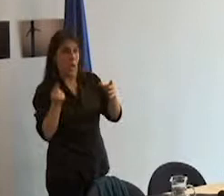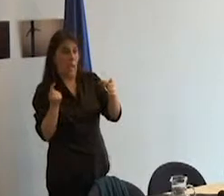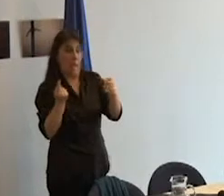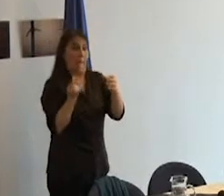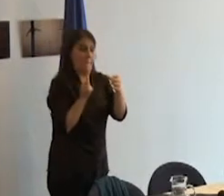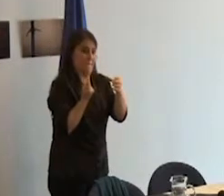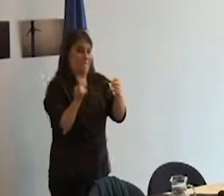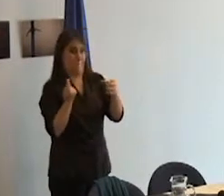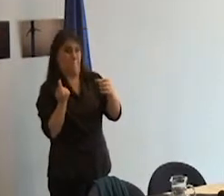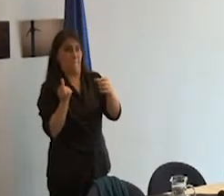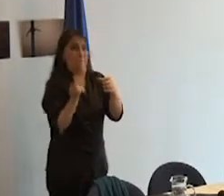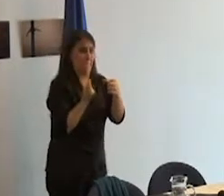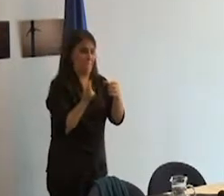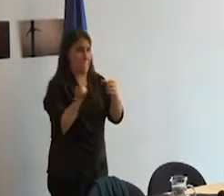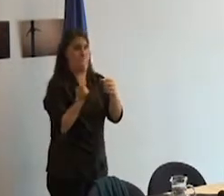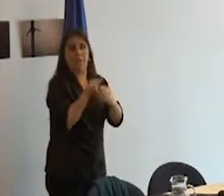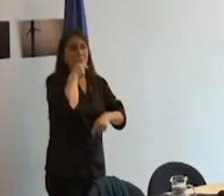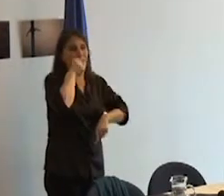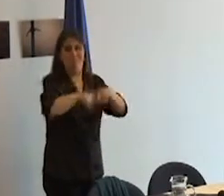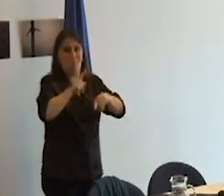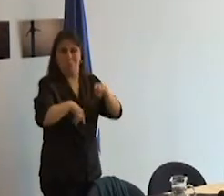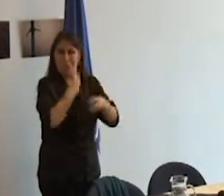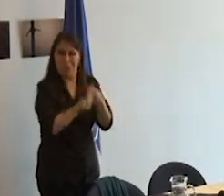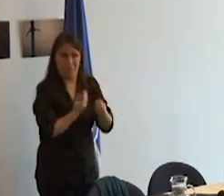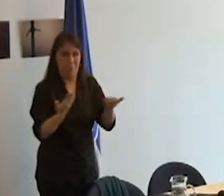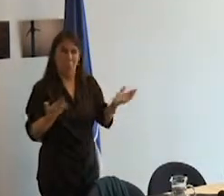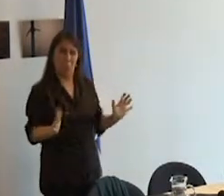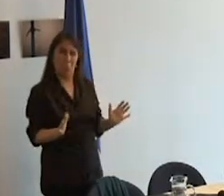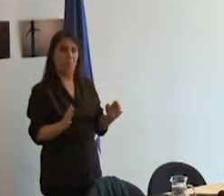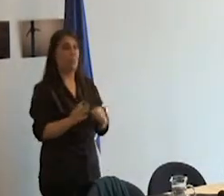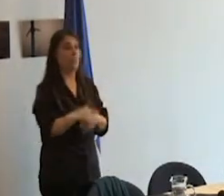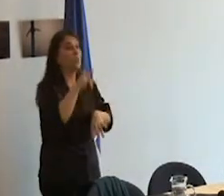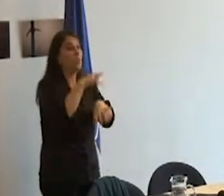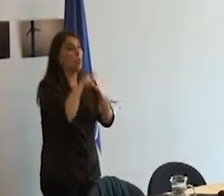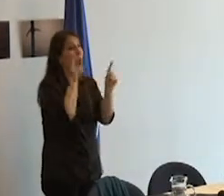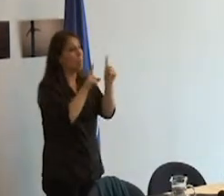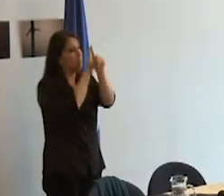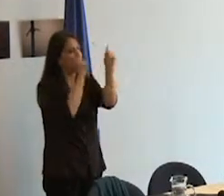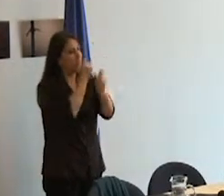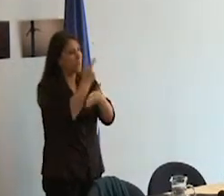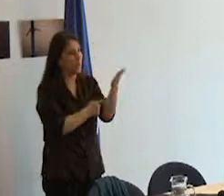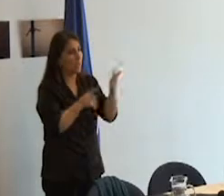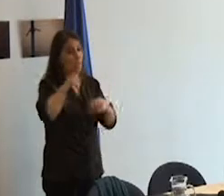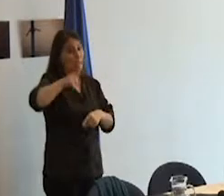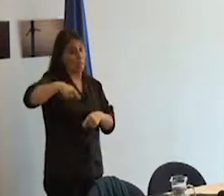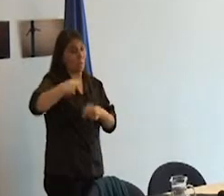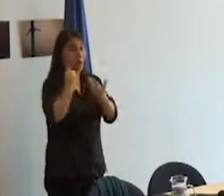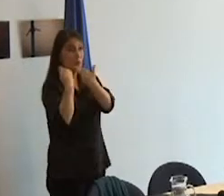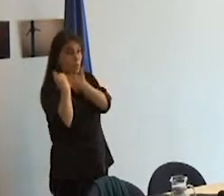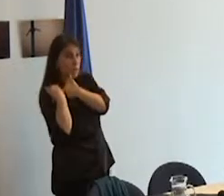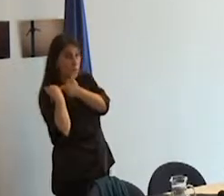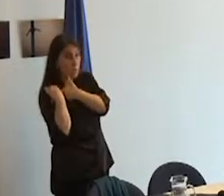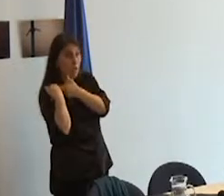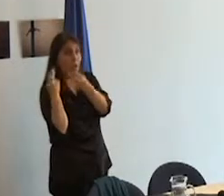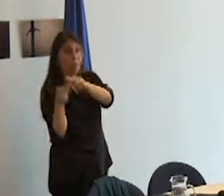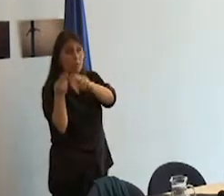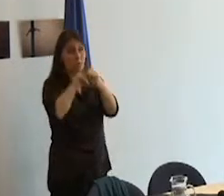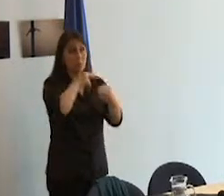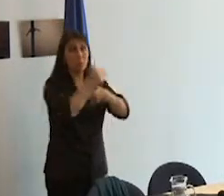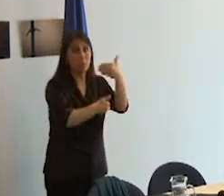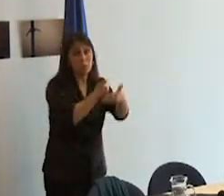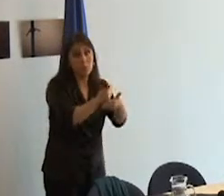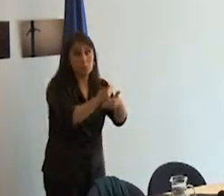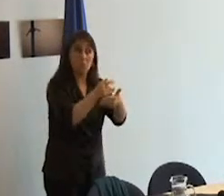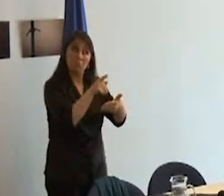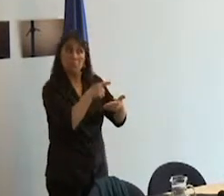lo hace todo el mundo. Habría que preguntarse acá si la escuela tiene un lugar y una responsabilidad frente a esos